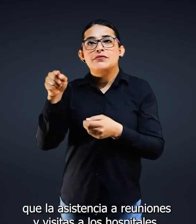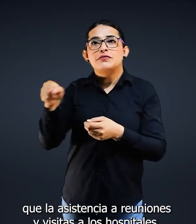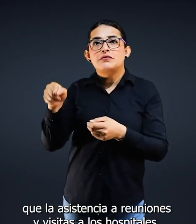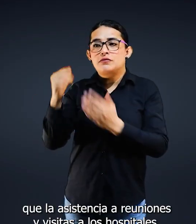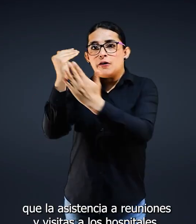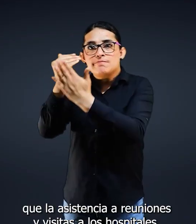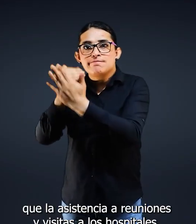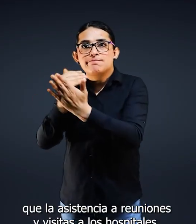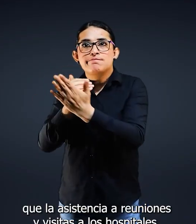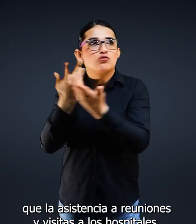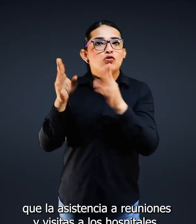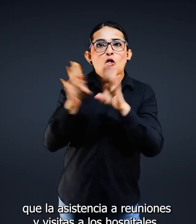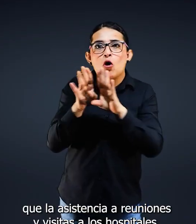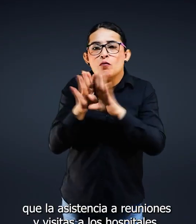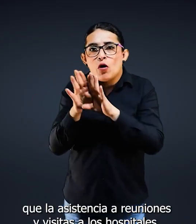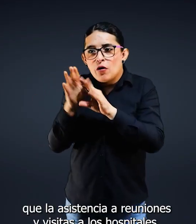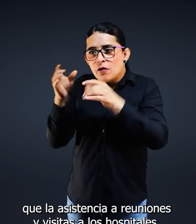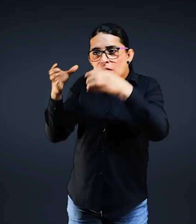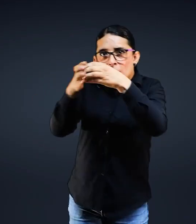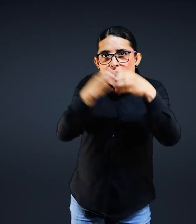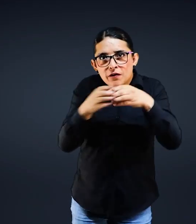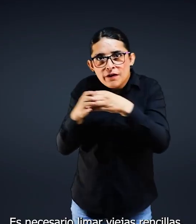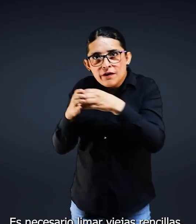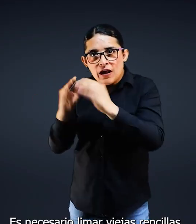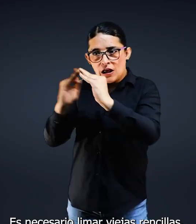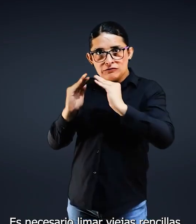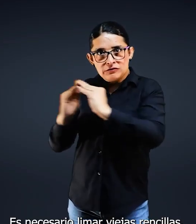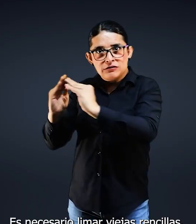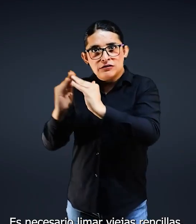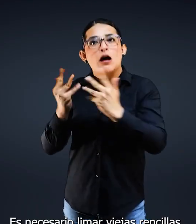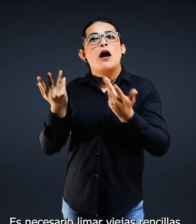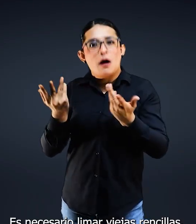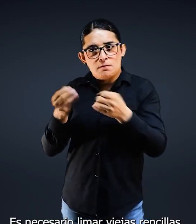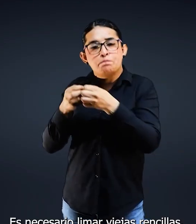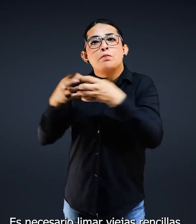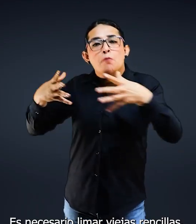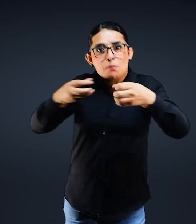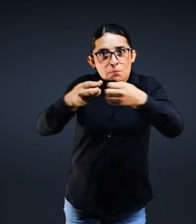asistencia a reuniones y visitas a los hospitales. Es necesario limar viejas rencillas,